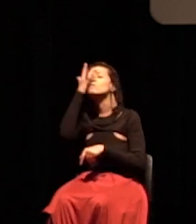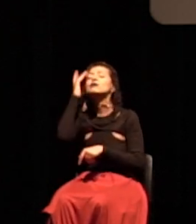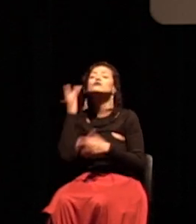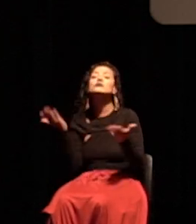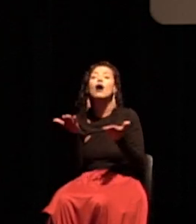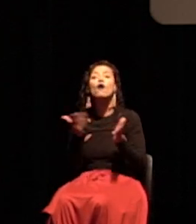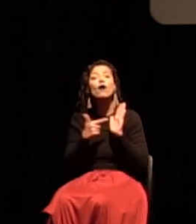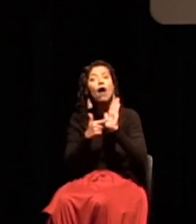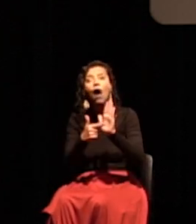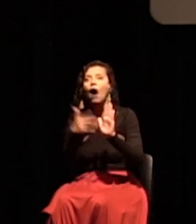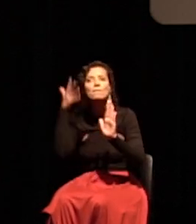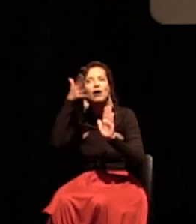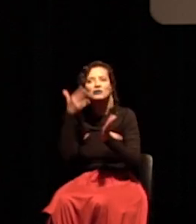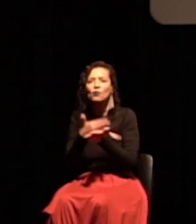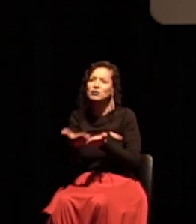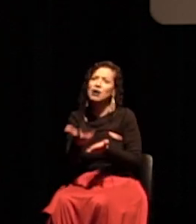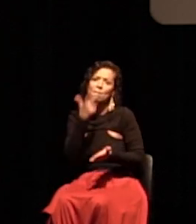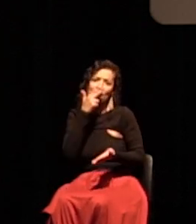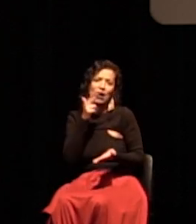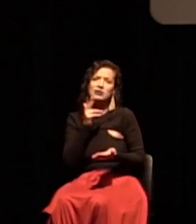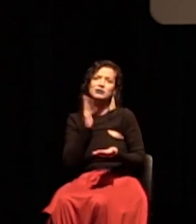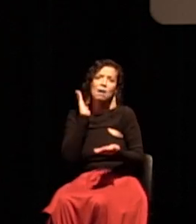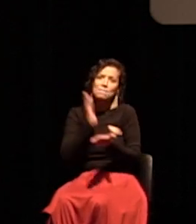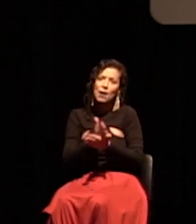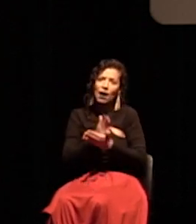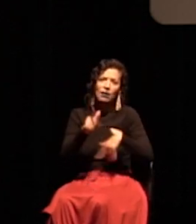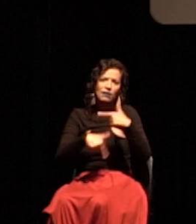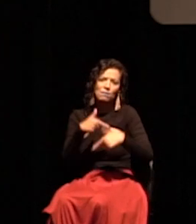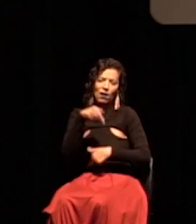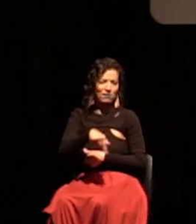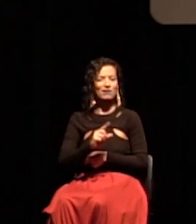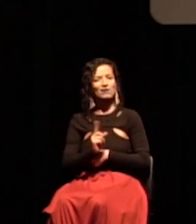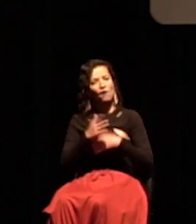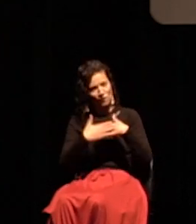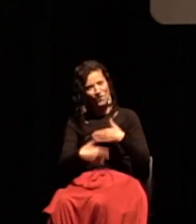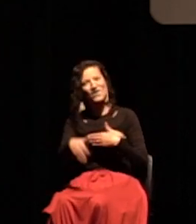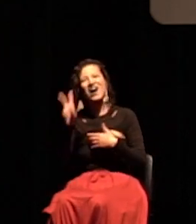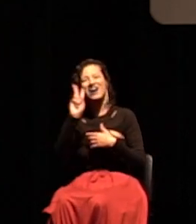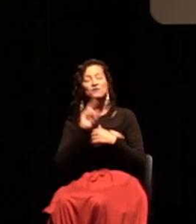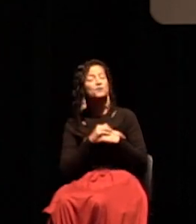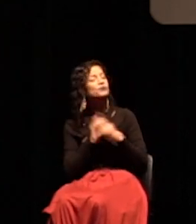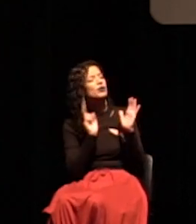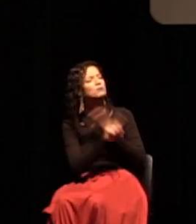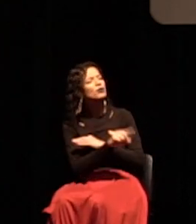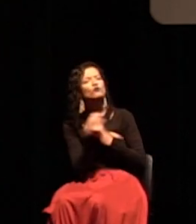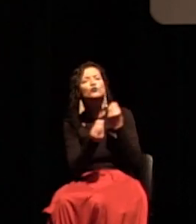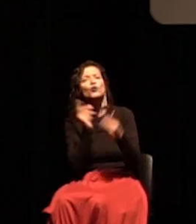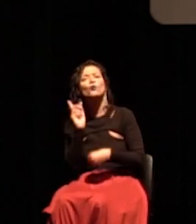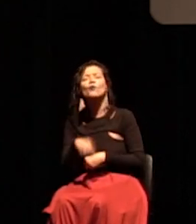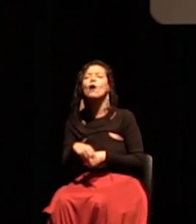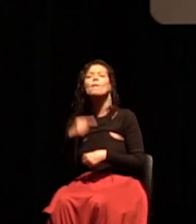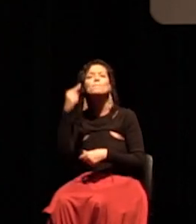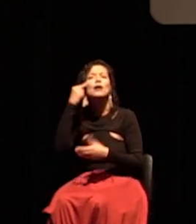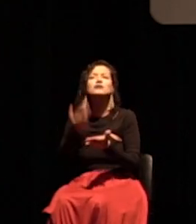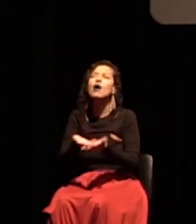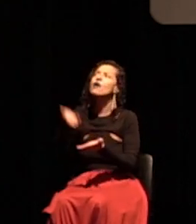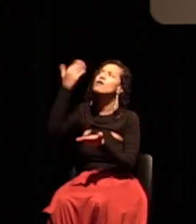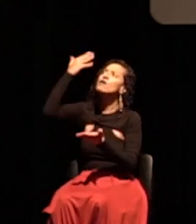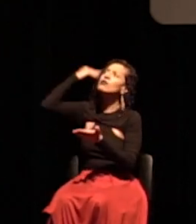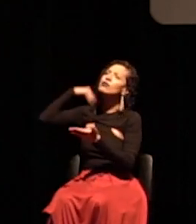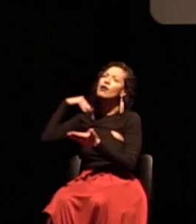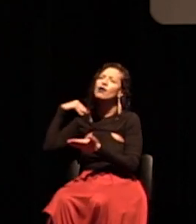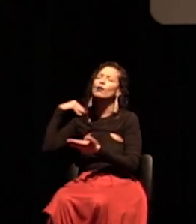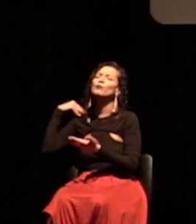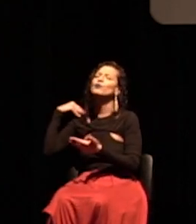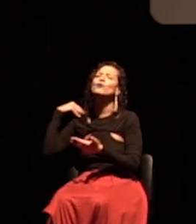e não vamos ficar por aqui, não é, IOL? Portanto, IOL, como é que foi esta viagem no tempo para... Como é que